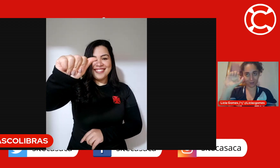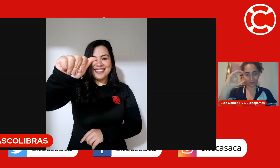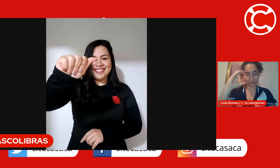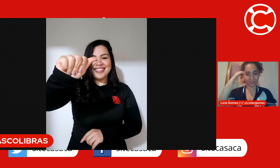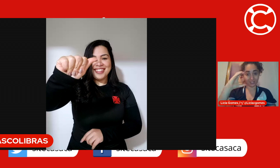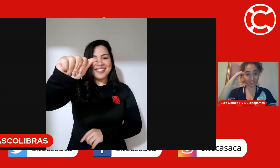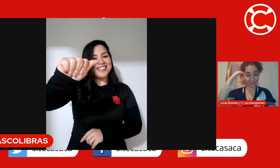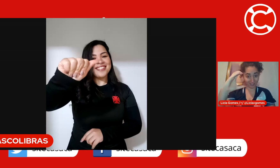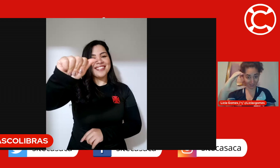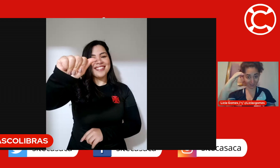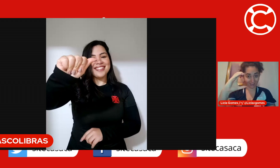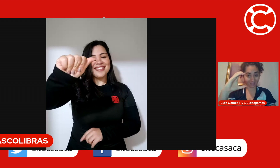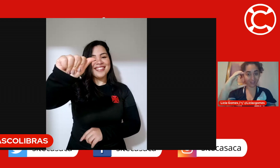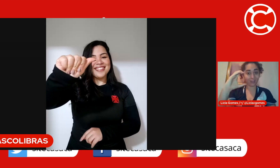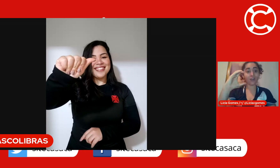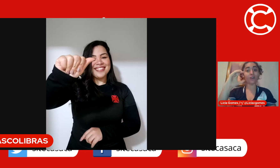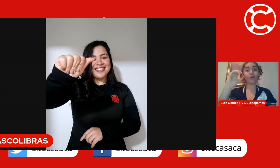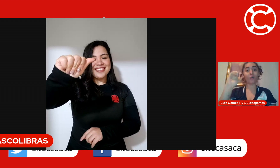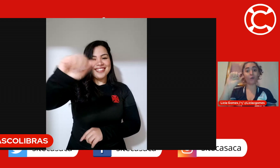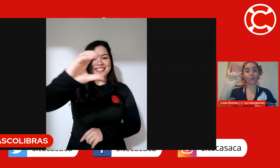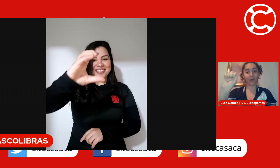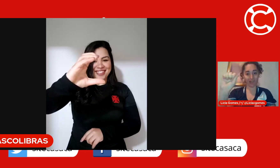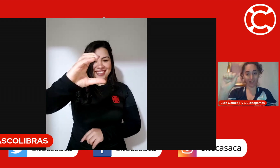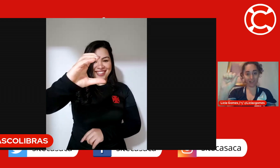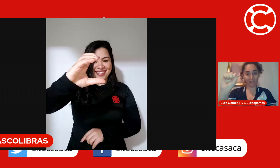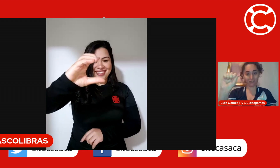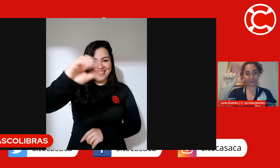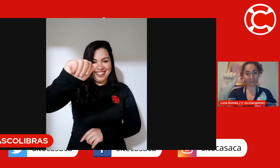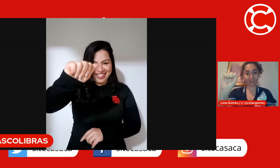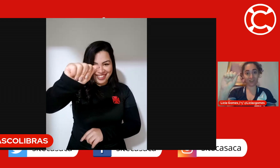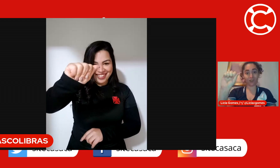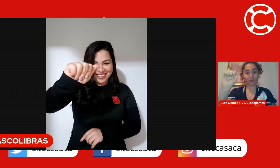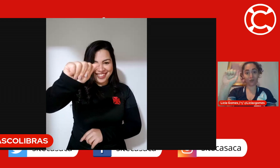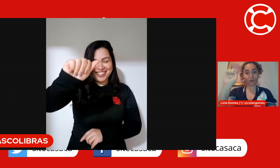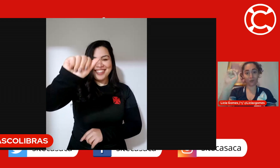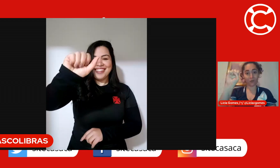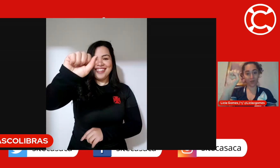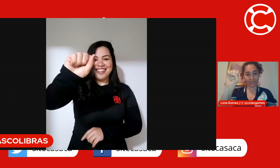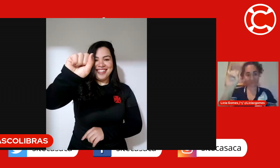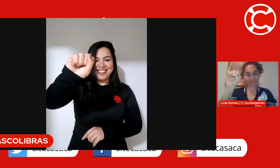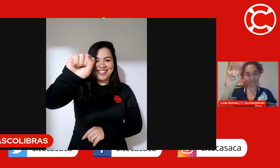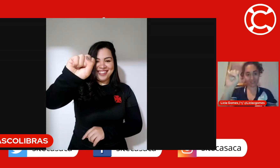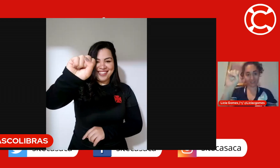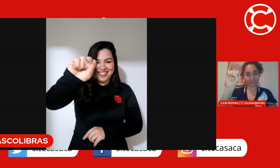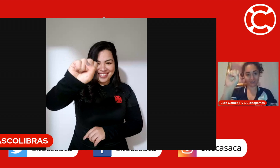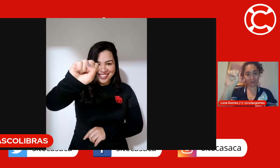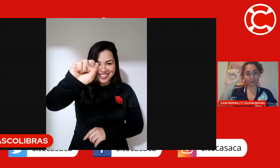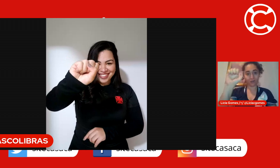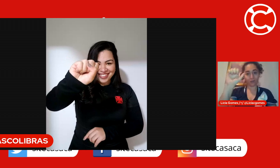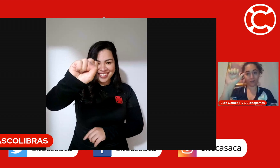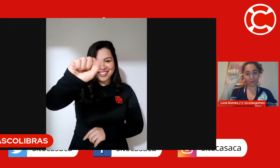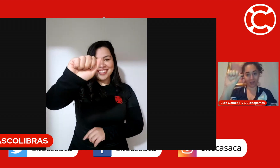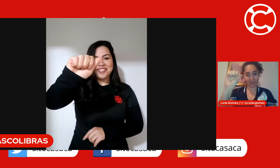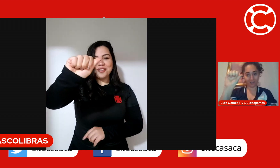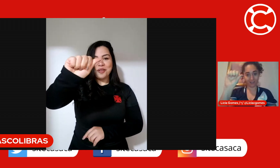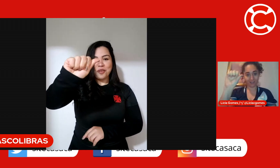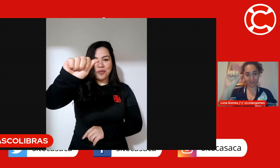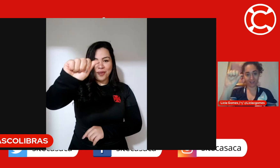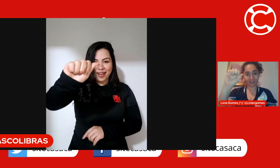O C. O A. O S. O